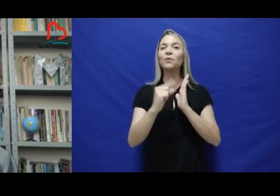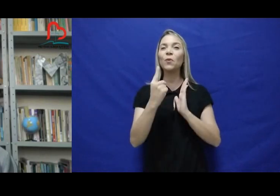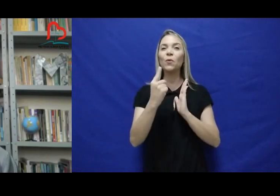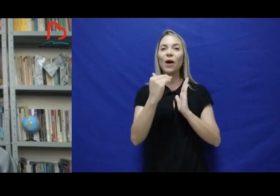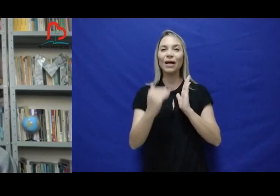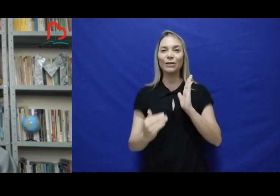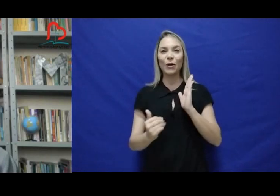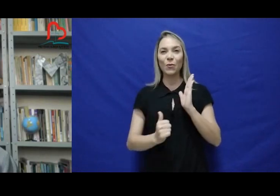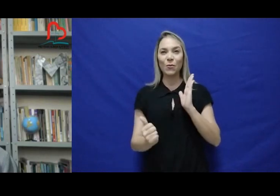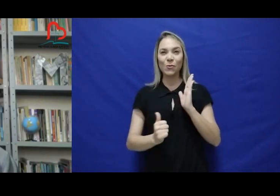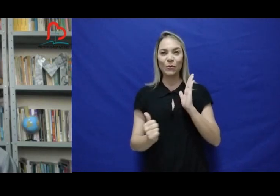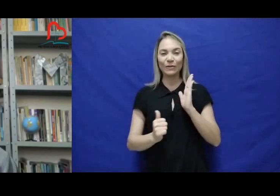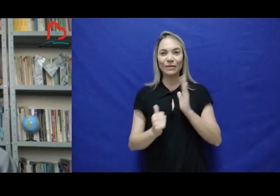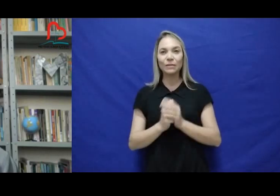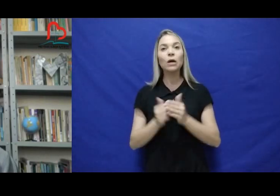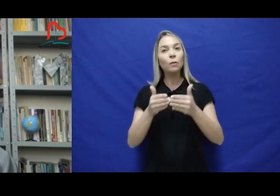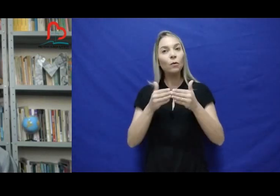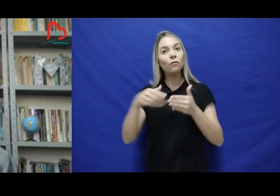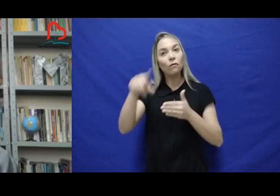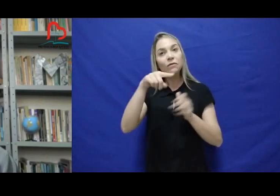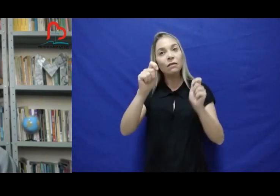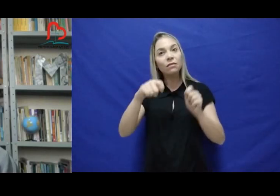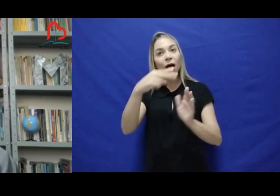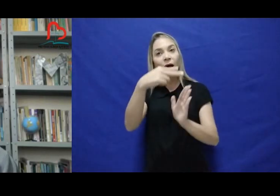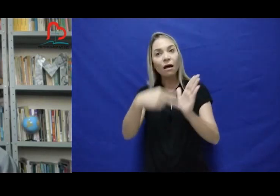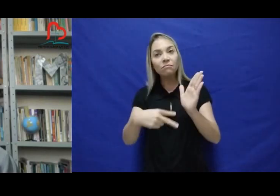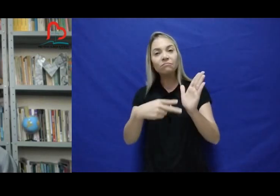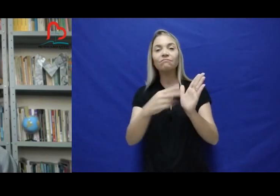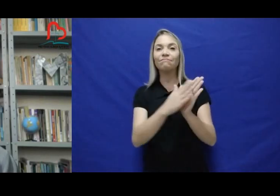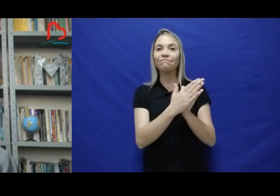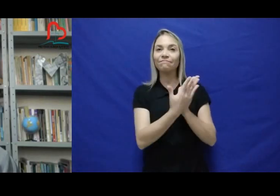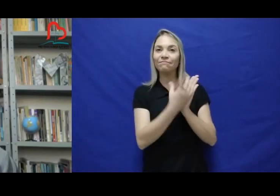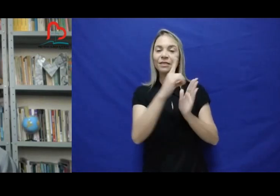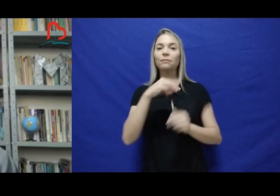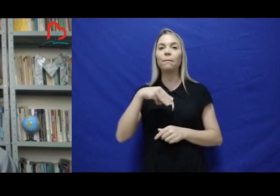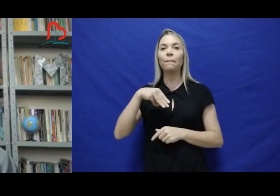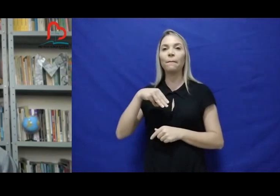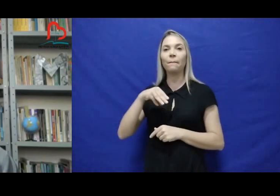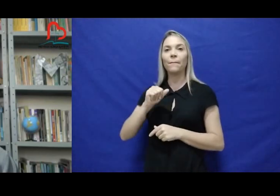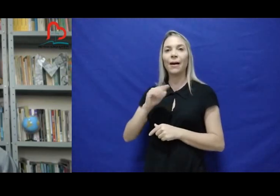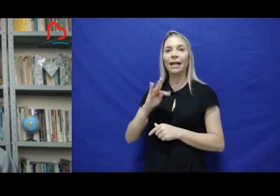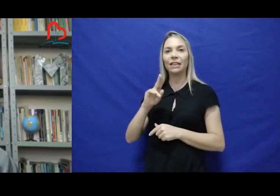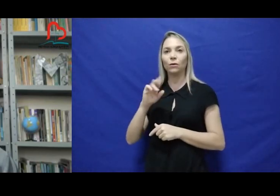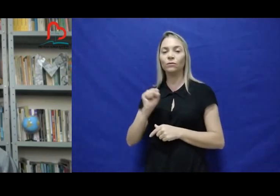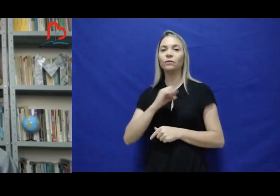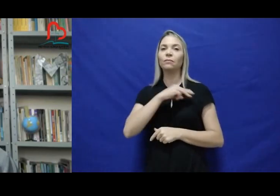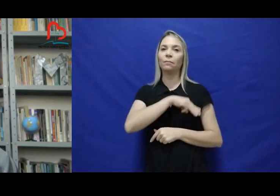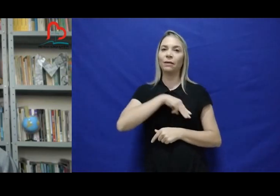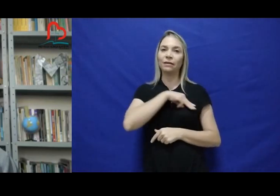Mateus 4, versos 1 a 11. Por favor, acessem sua Bíblia o texto de Mateus